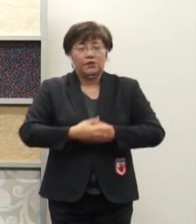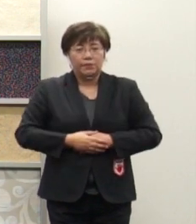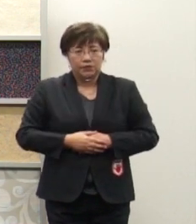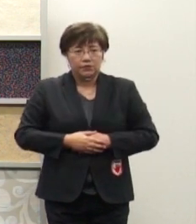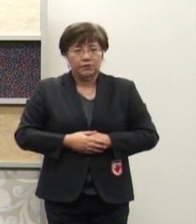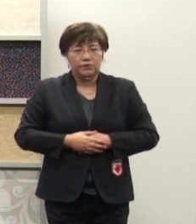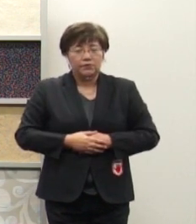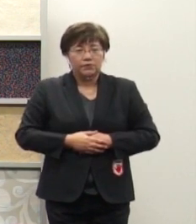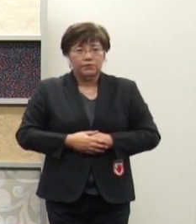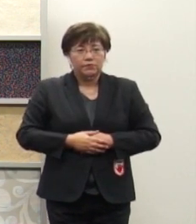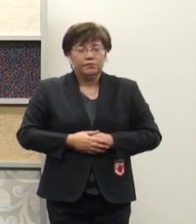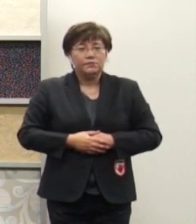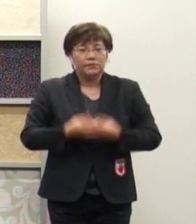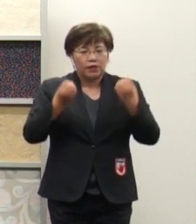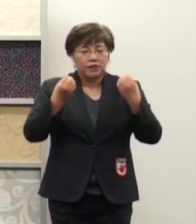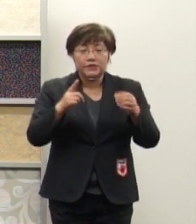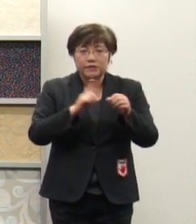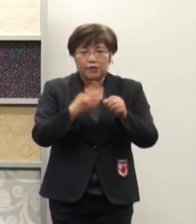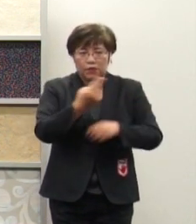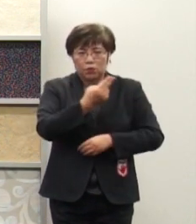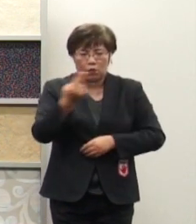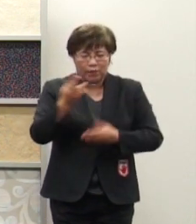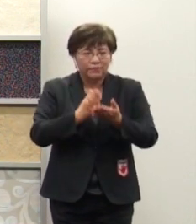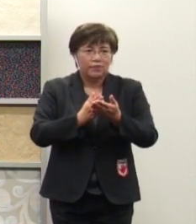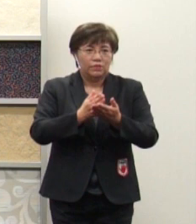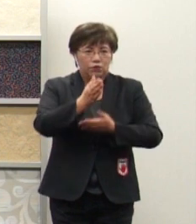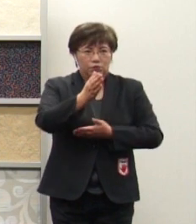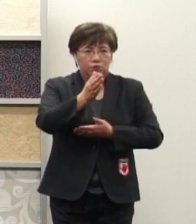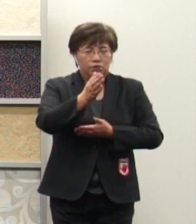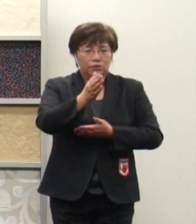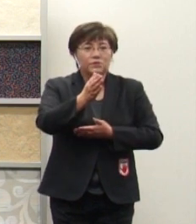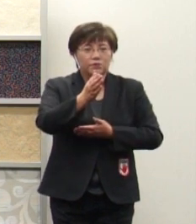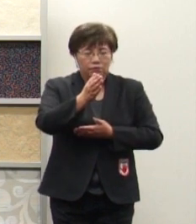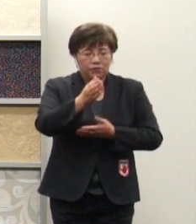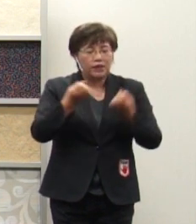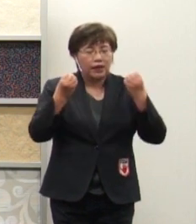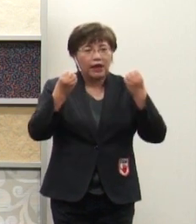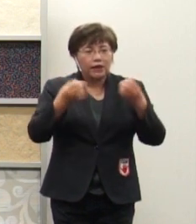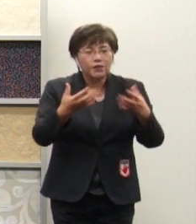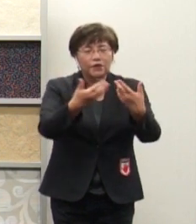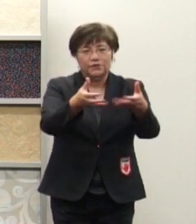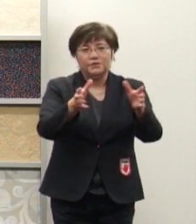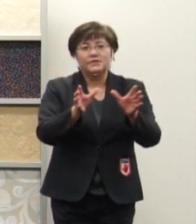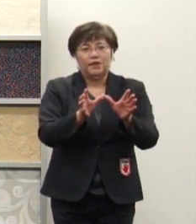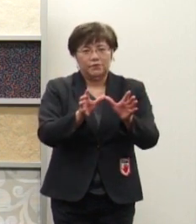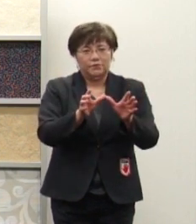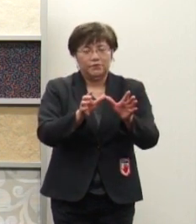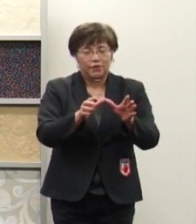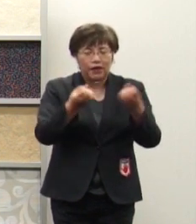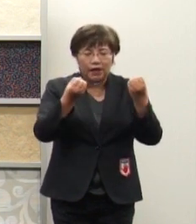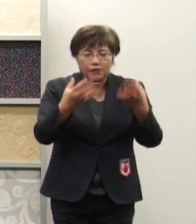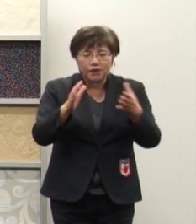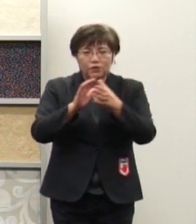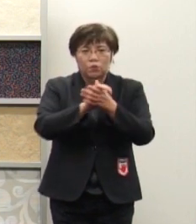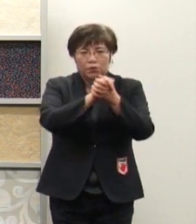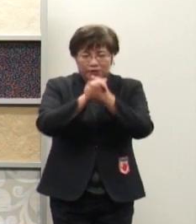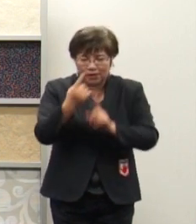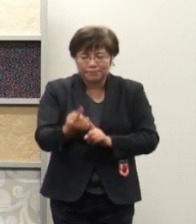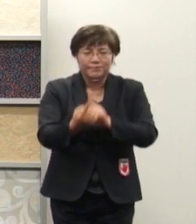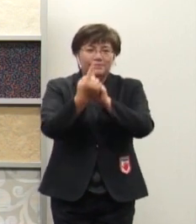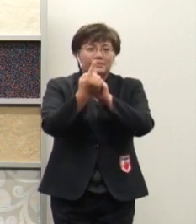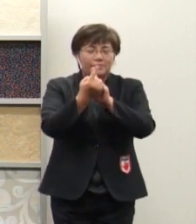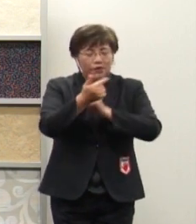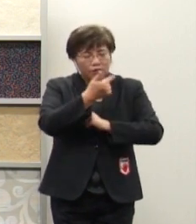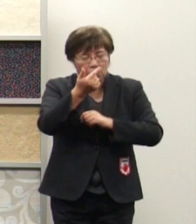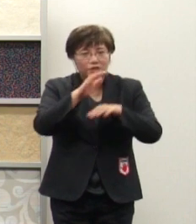よりもです、新年度を迎え新学年、新しいクラスで新しいお友達との出会いがあってしかるべき